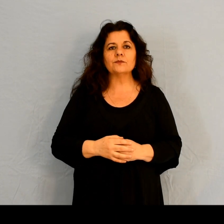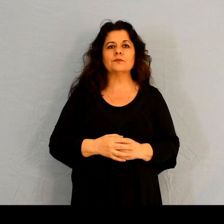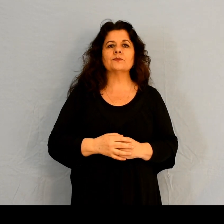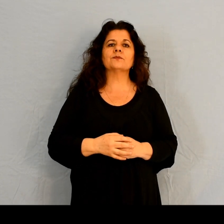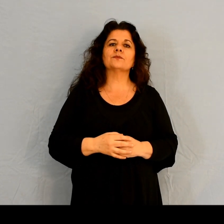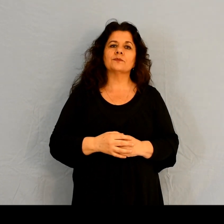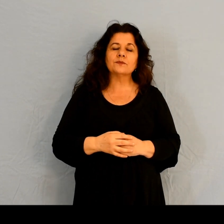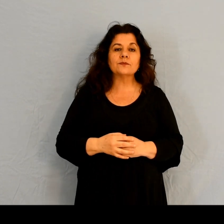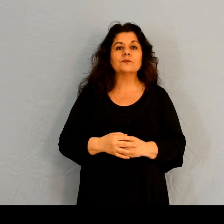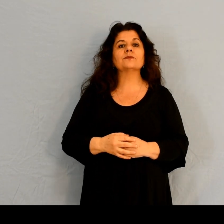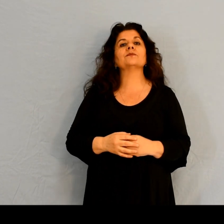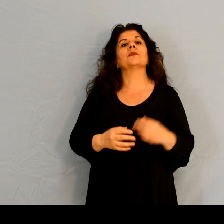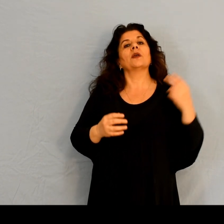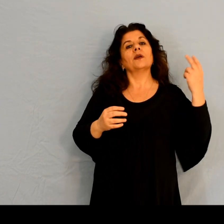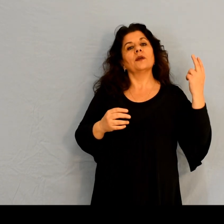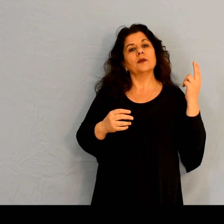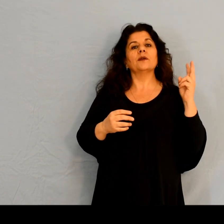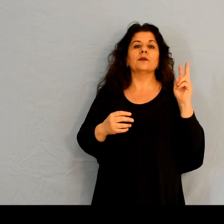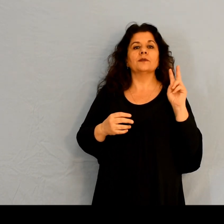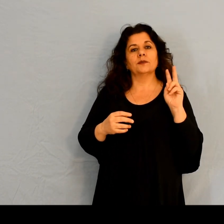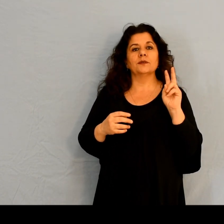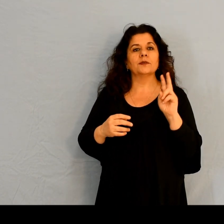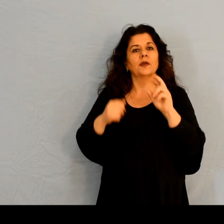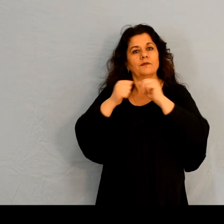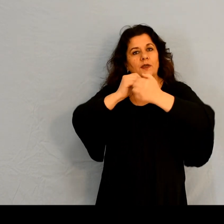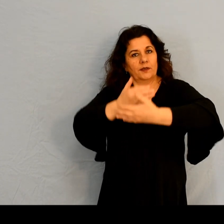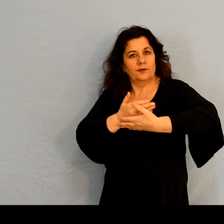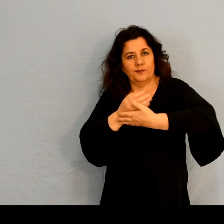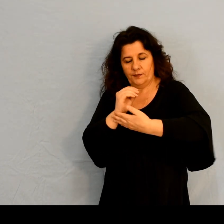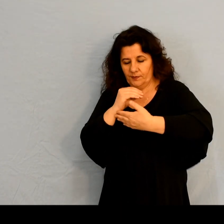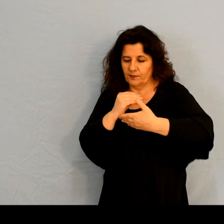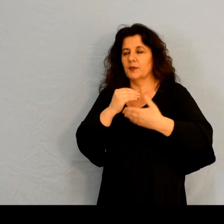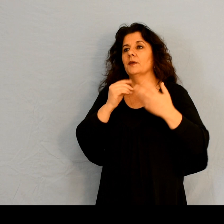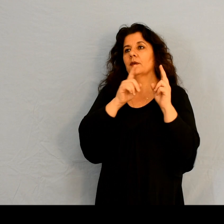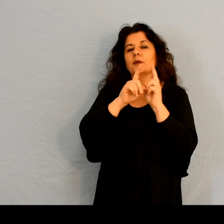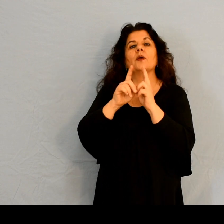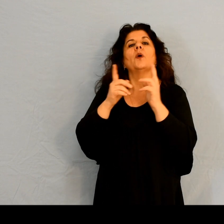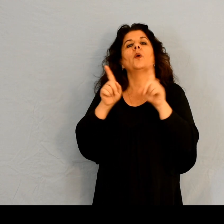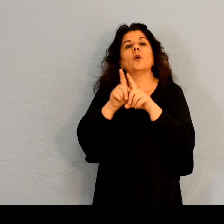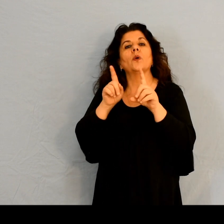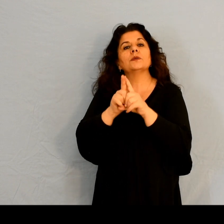Il venait aussi offrir le sacrifice prescrit par la loi du Seigneur.